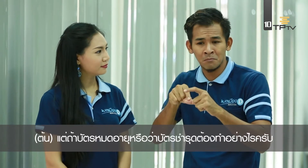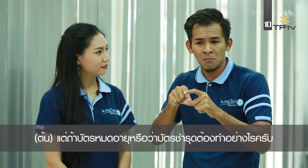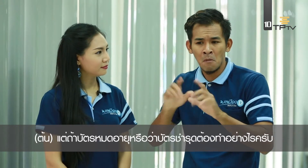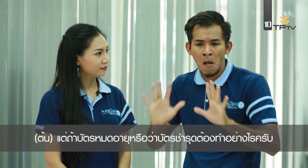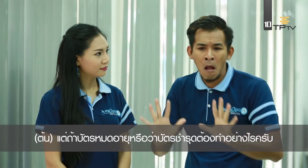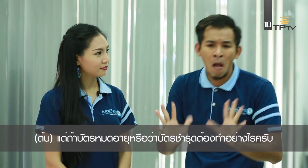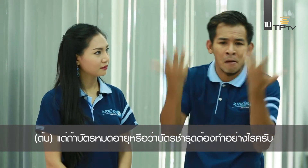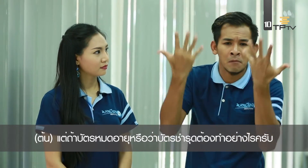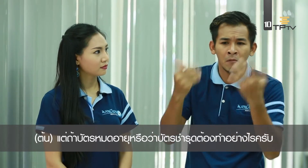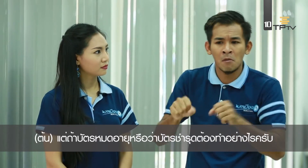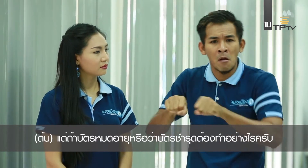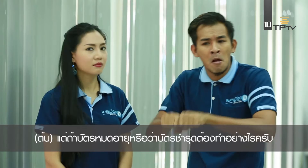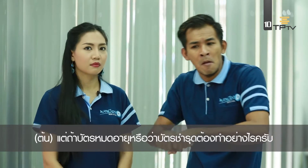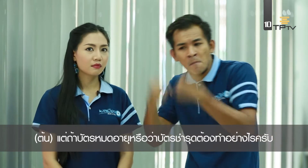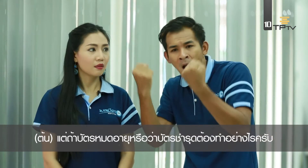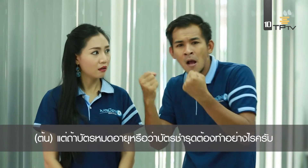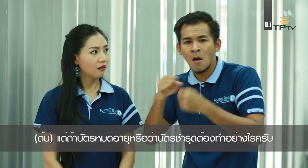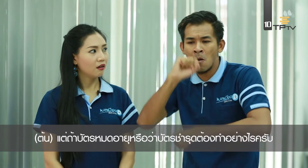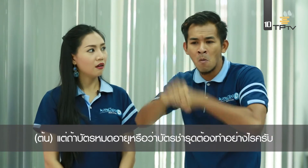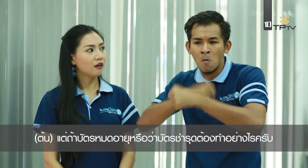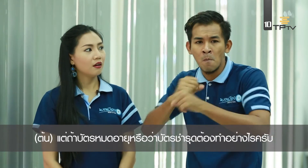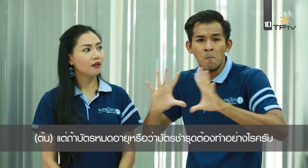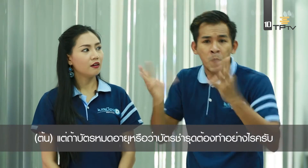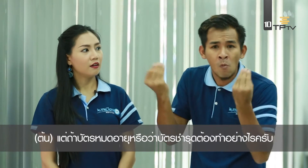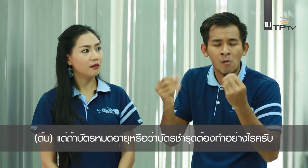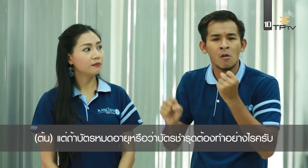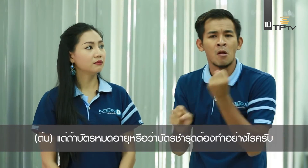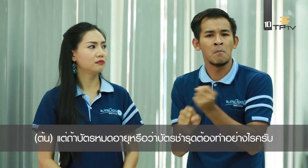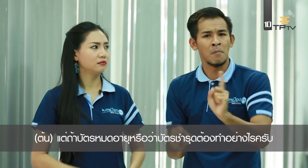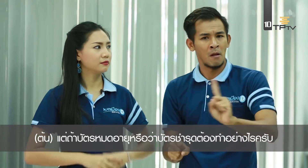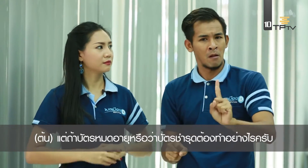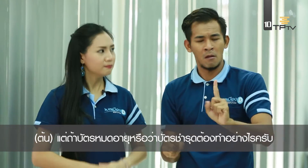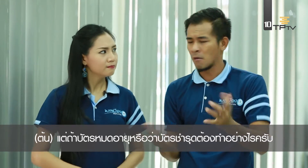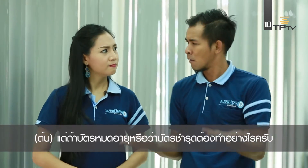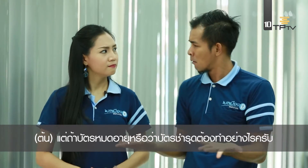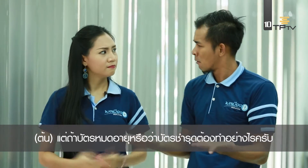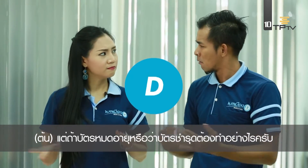แต่ถ้าบัตรหมดอายุหรือว่าบัตรชำรุดต้องทำอย่างไรครับ